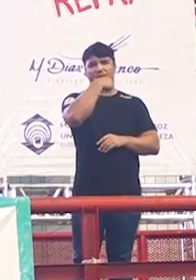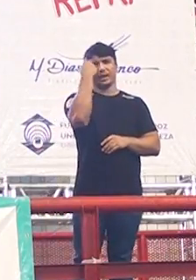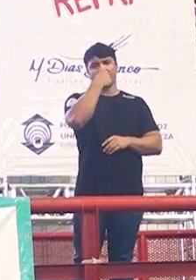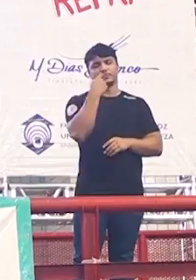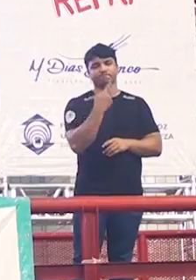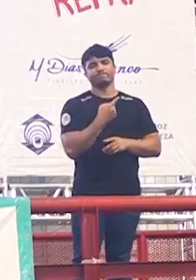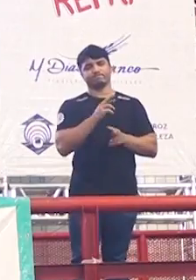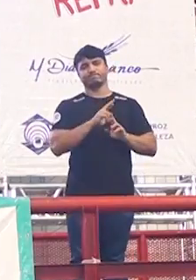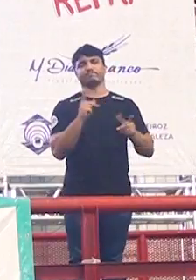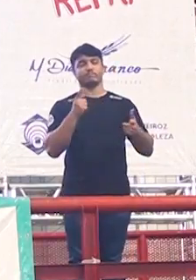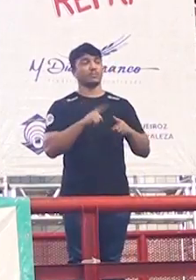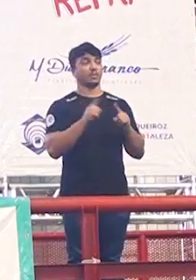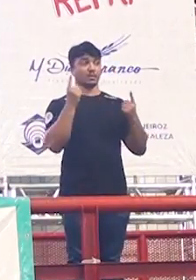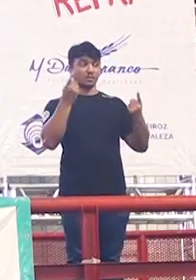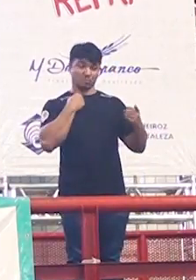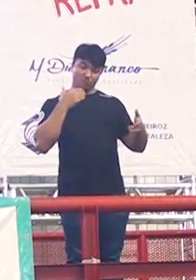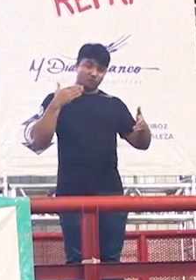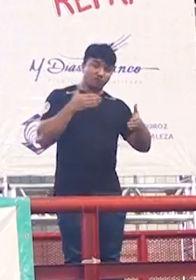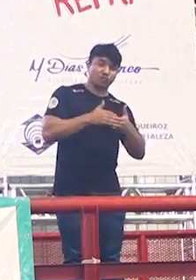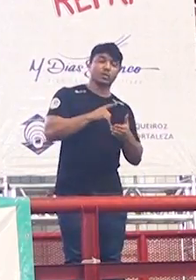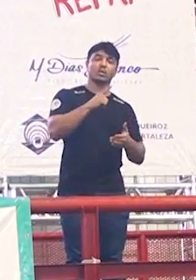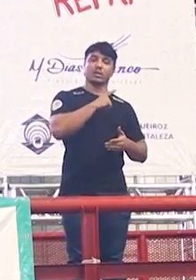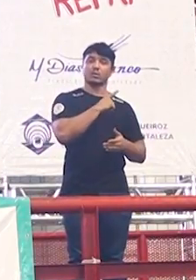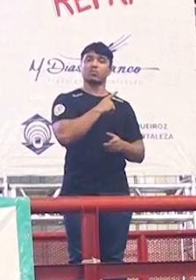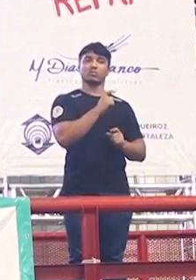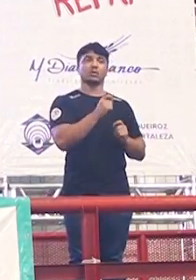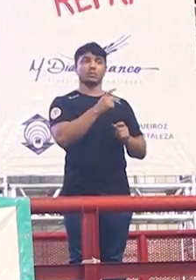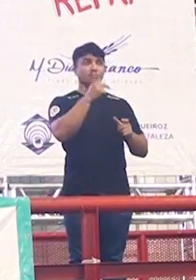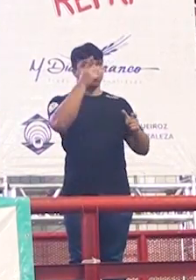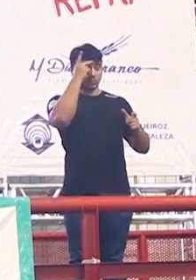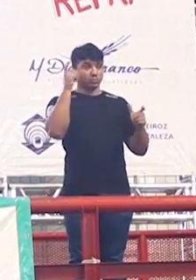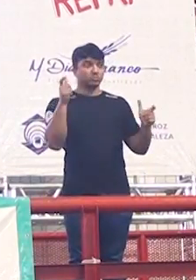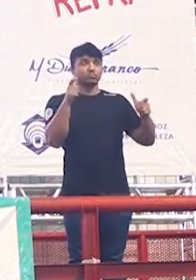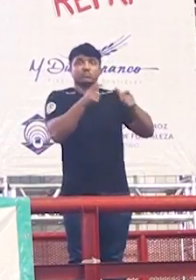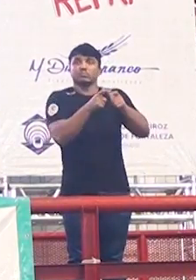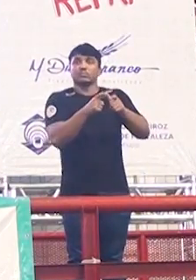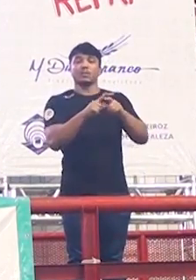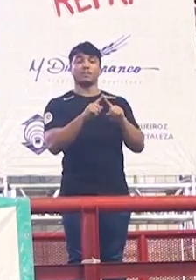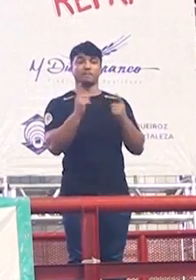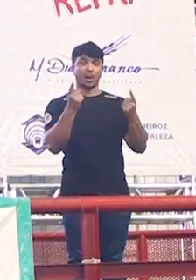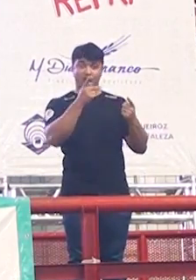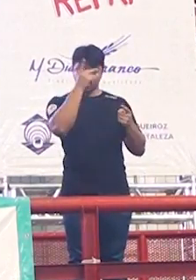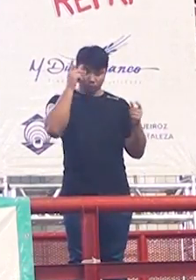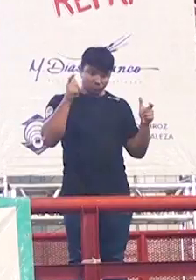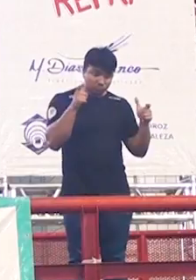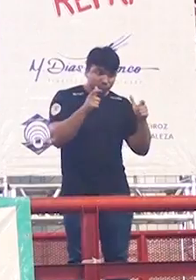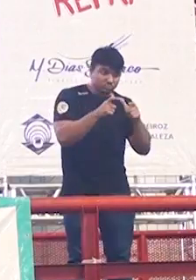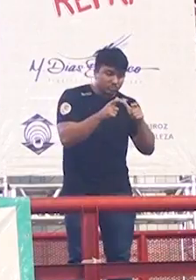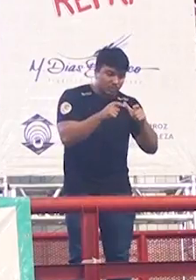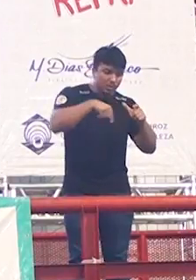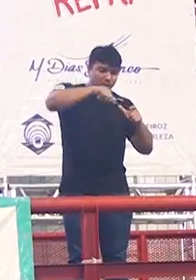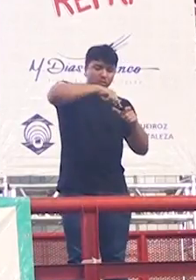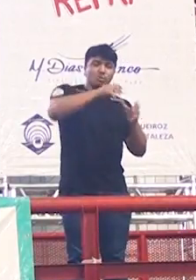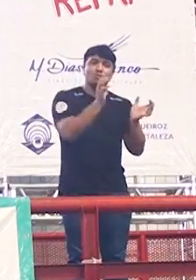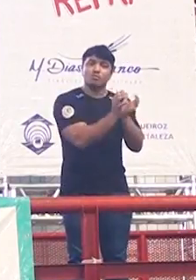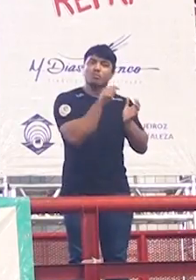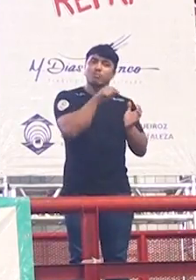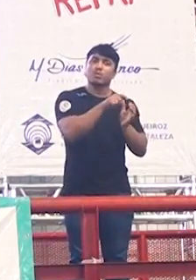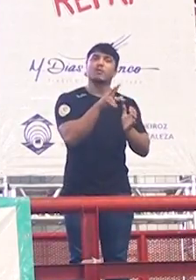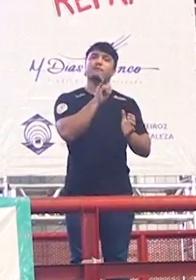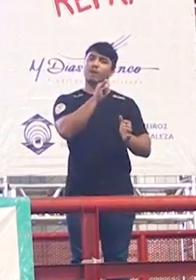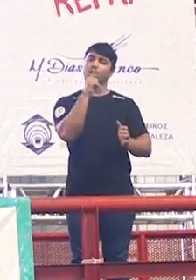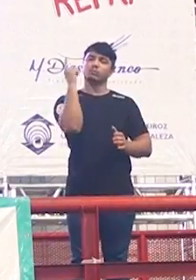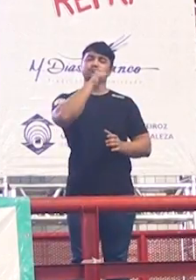inconveniente. No final, a gente vai ter menos pessoas do que a gente tem hoje, mas aquelas pessoas que chegam até o final, elas vão